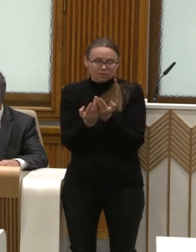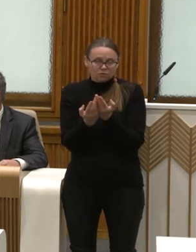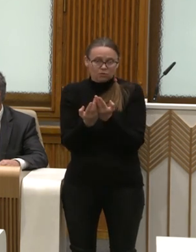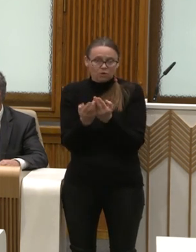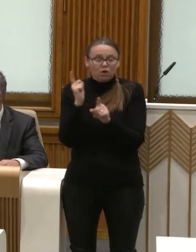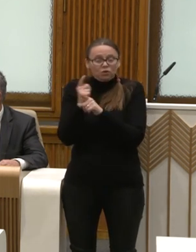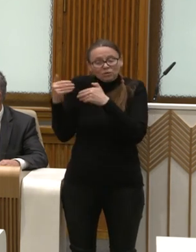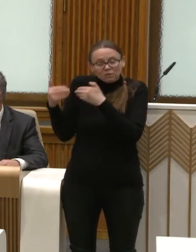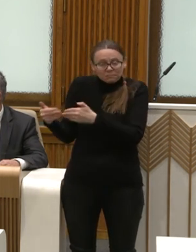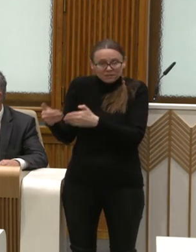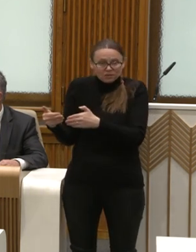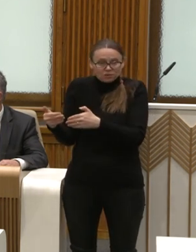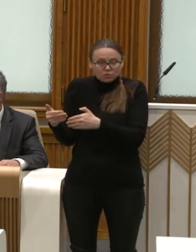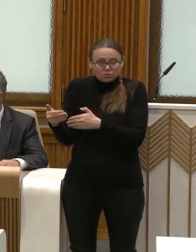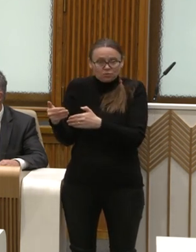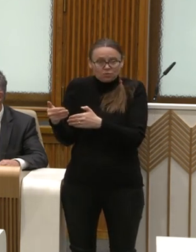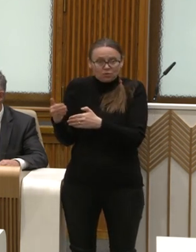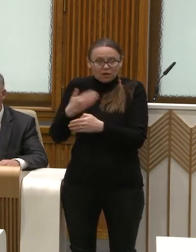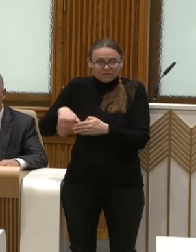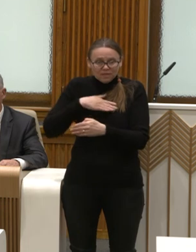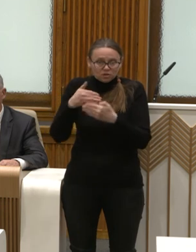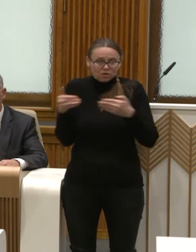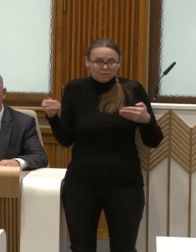neposredni soseščini. Zato je to treba resno jemati.